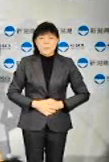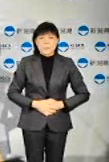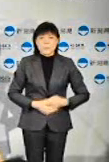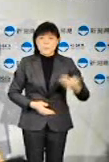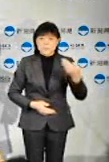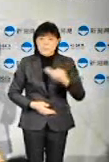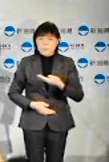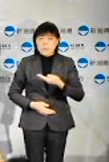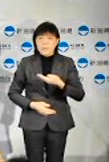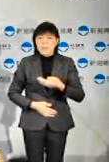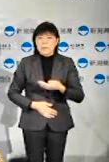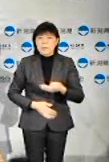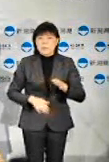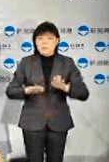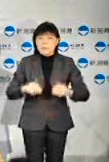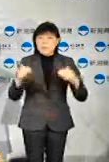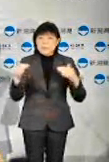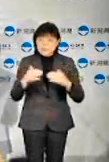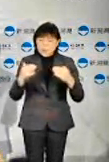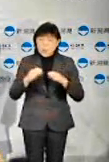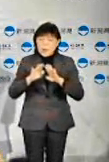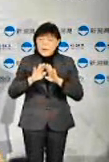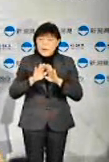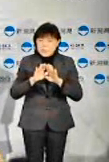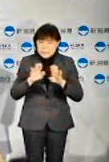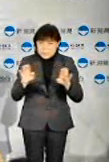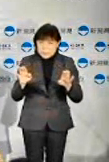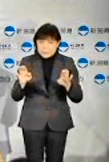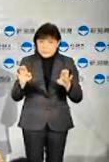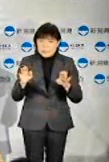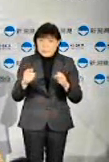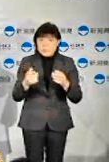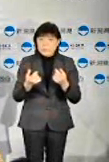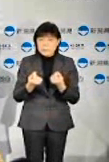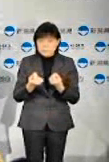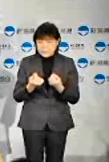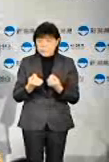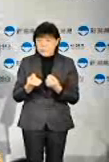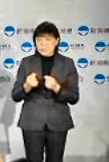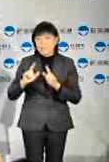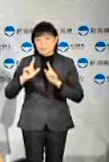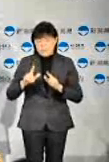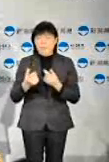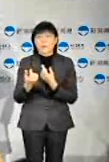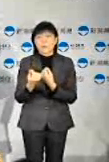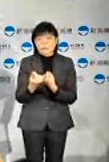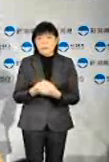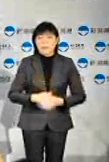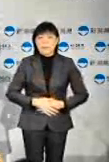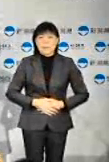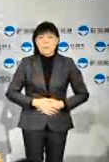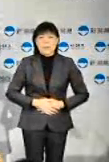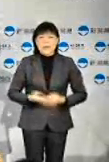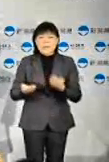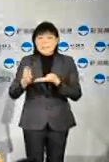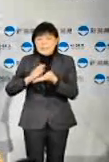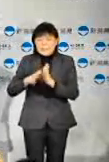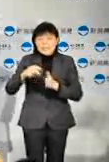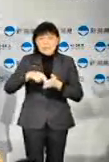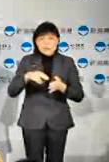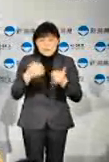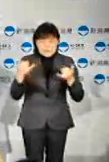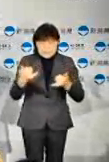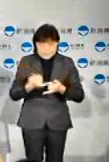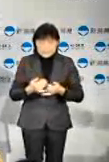今もう始まってあの議論自体は始まってると思うんですけれども 議論もずっと前から始まってますよね、ある意味ではね。ただ県として正式に